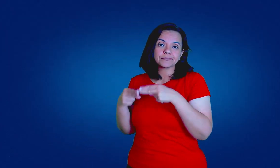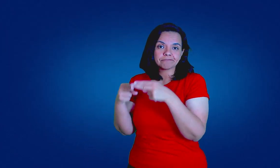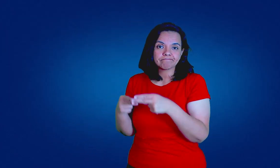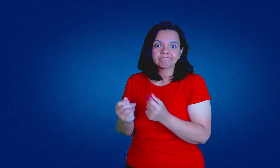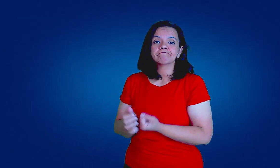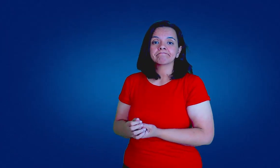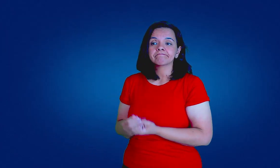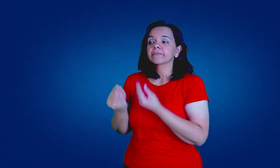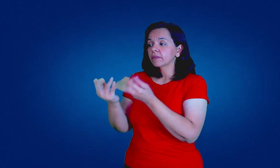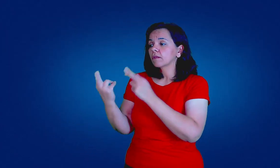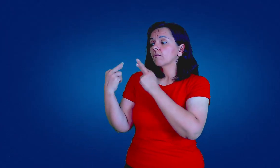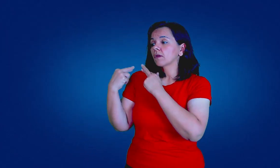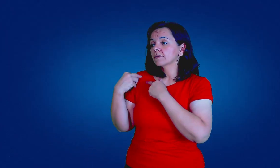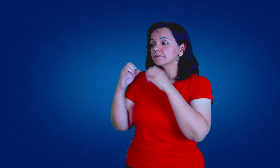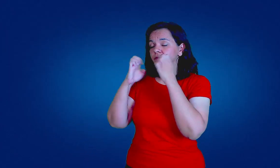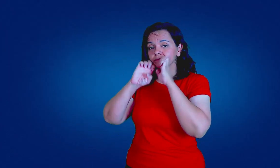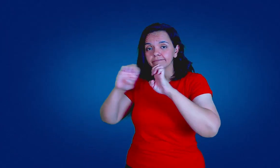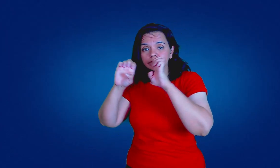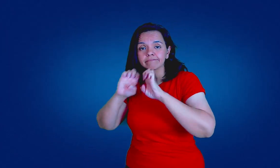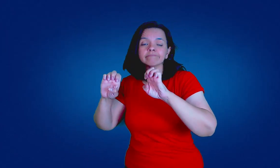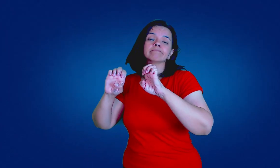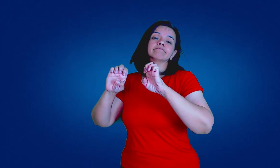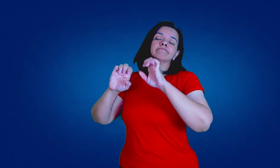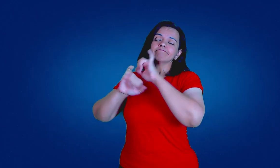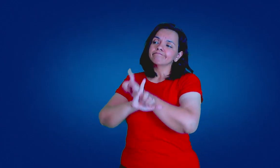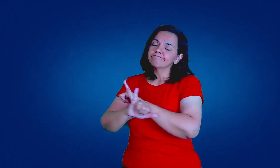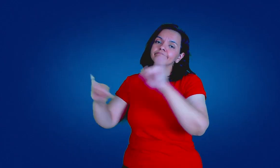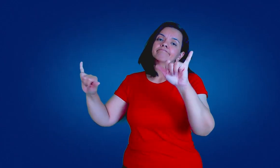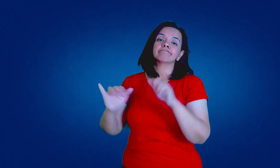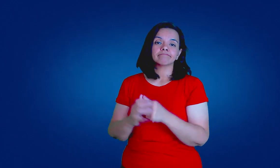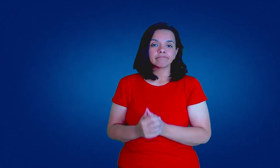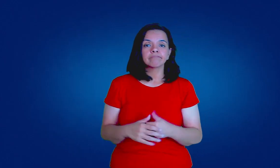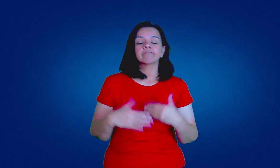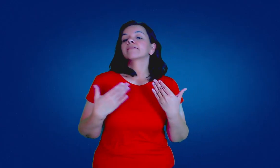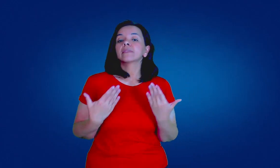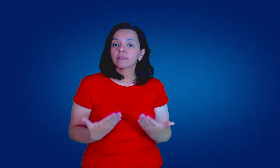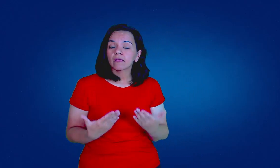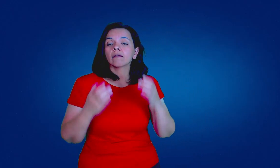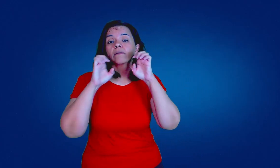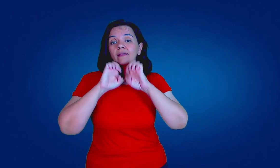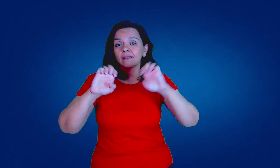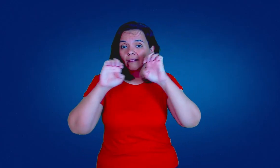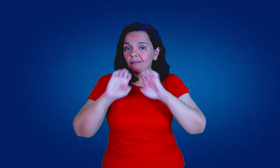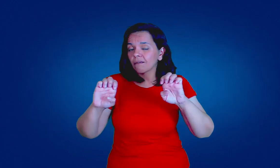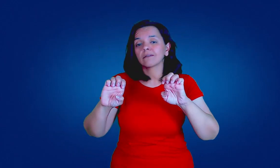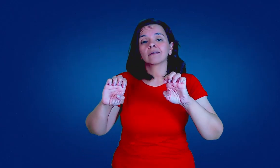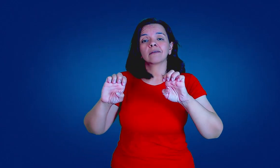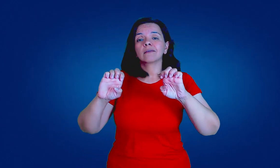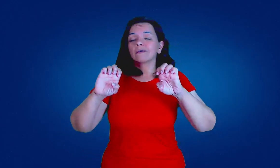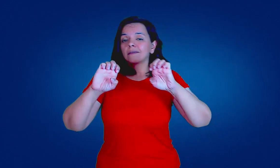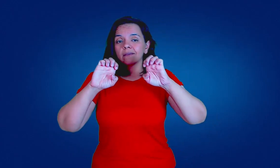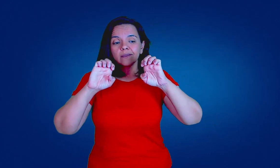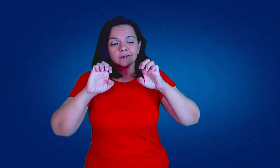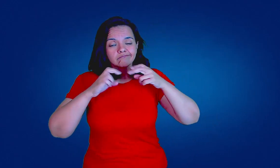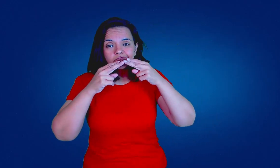por isso Deus precisou chamar Noé e deu a ele a responsabilidade de